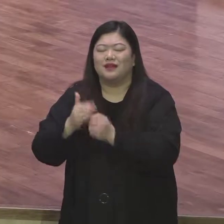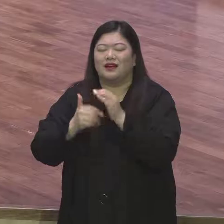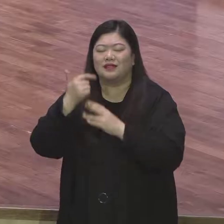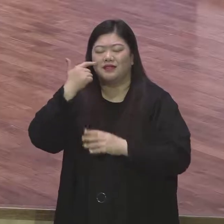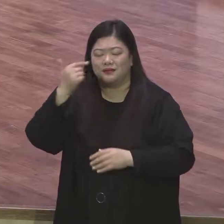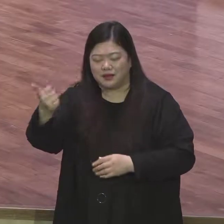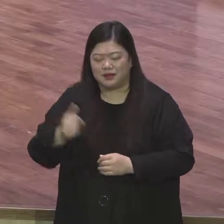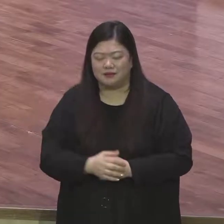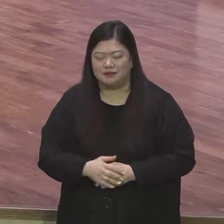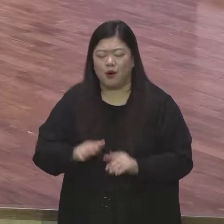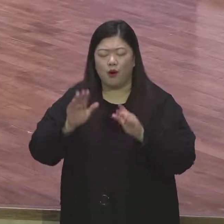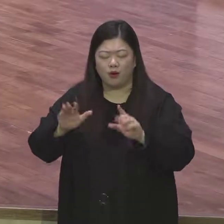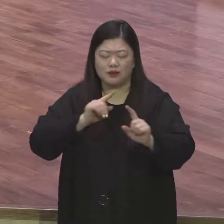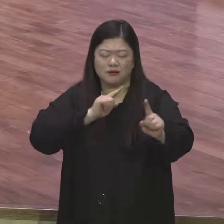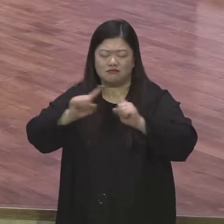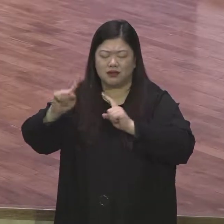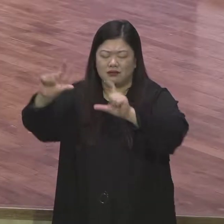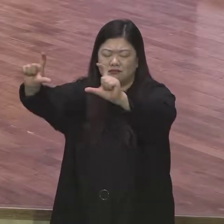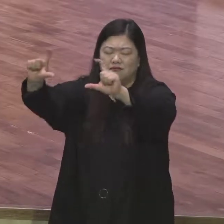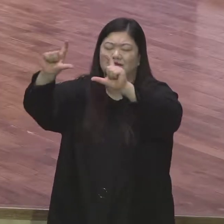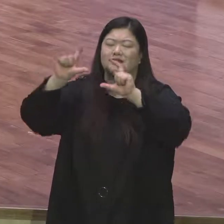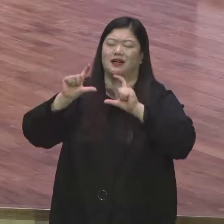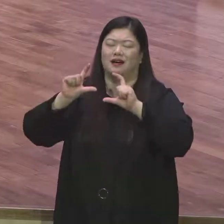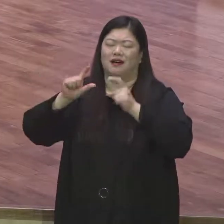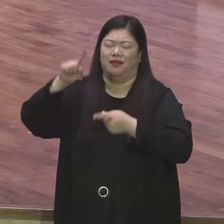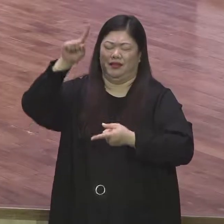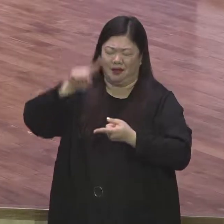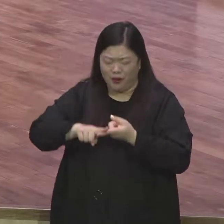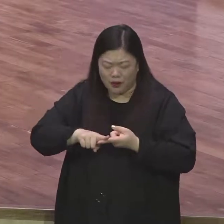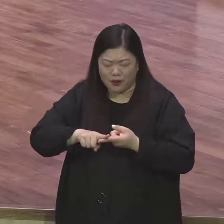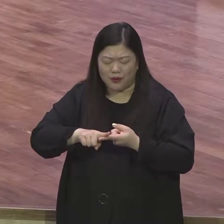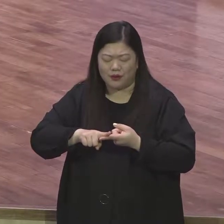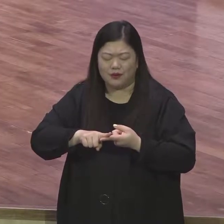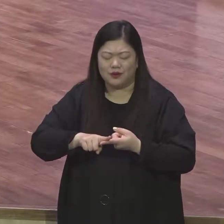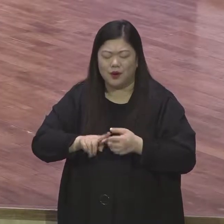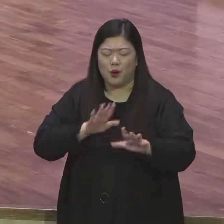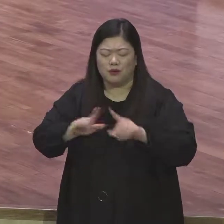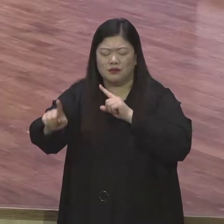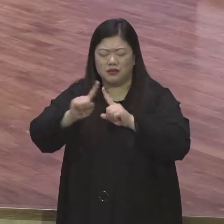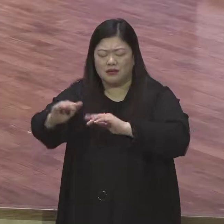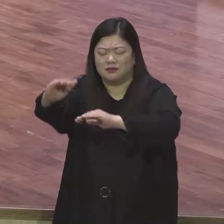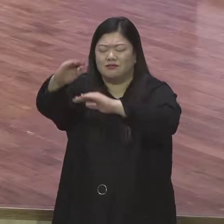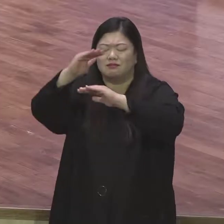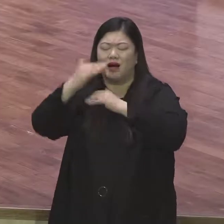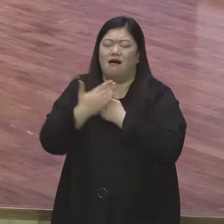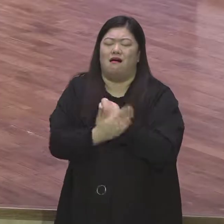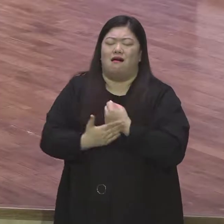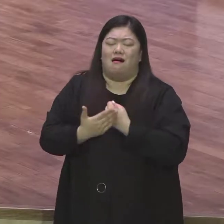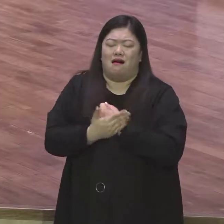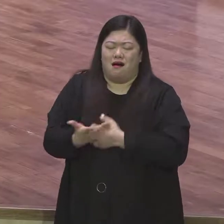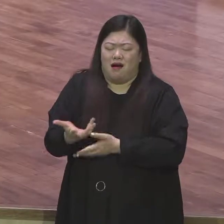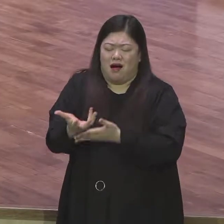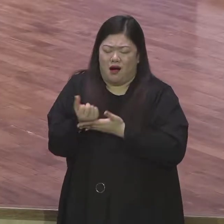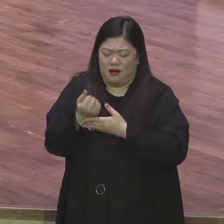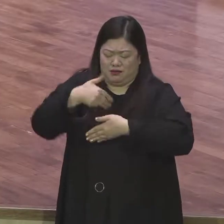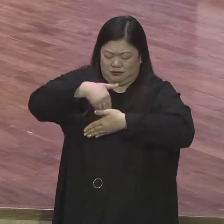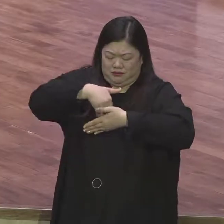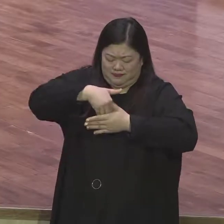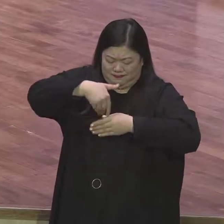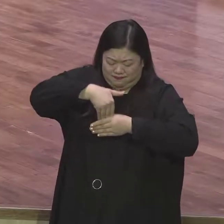오늘 주신 말씀 우리 영계 모든 성도들 영의 귀를 열고 듣고 영의 마음을 가지고 받고 각인